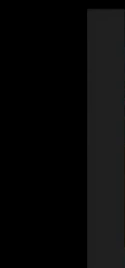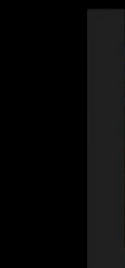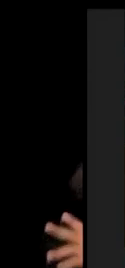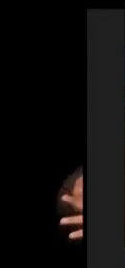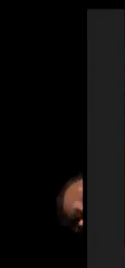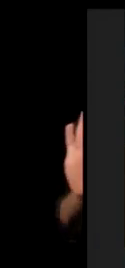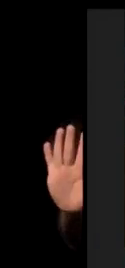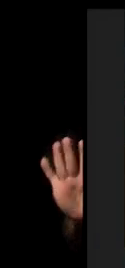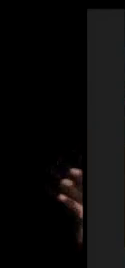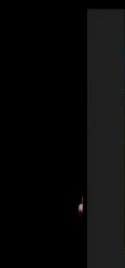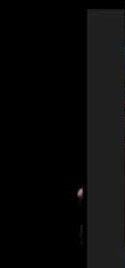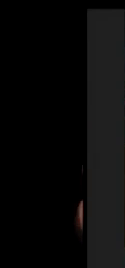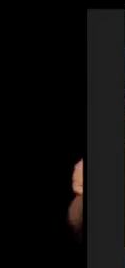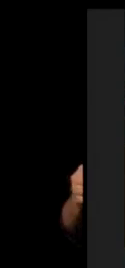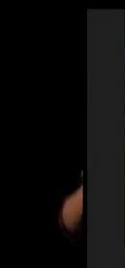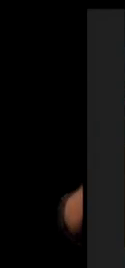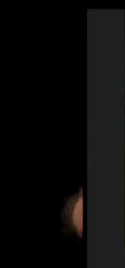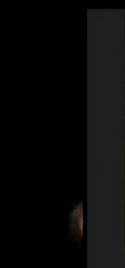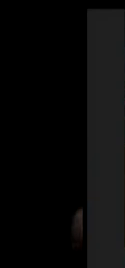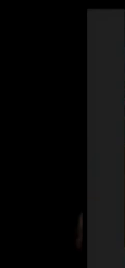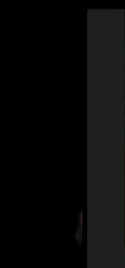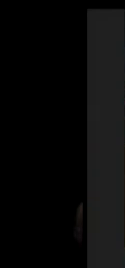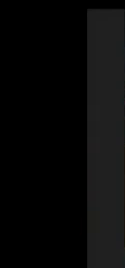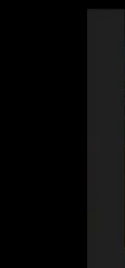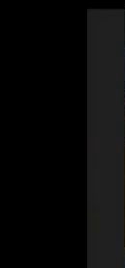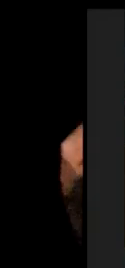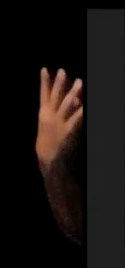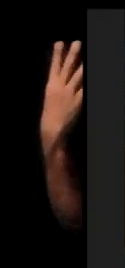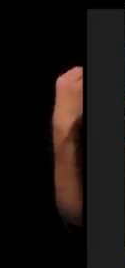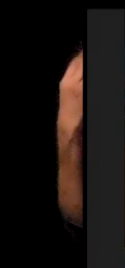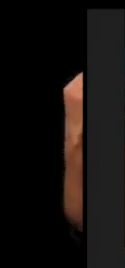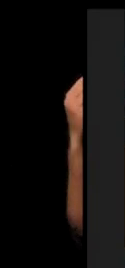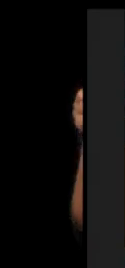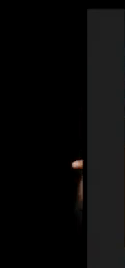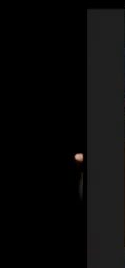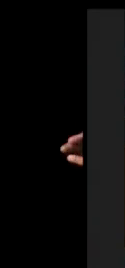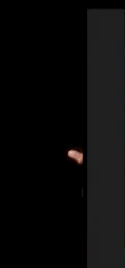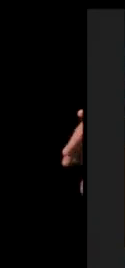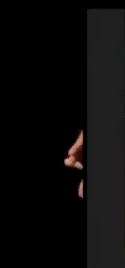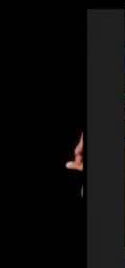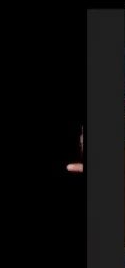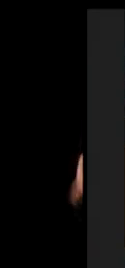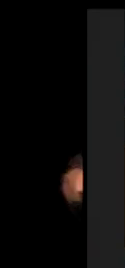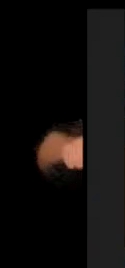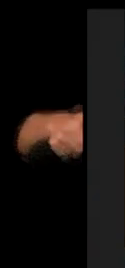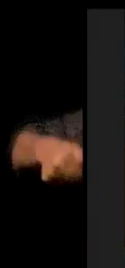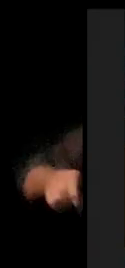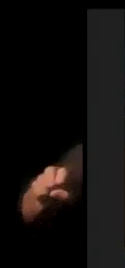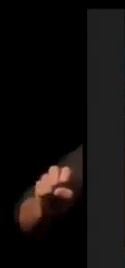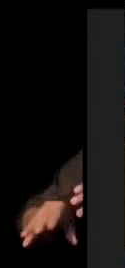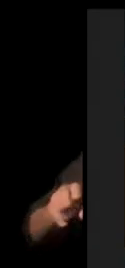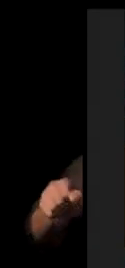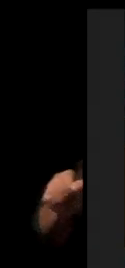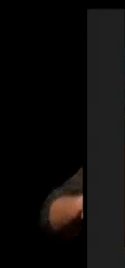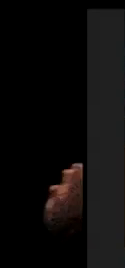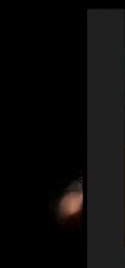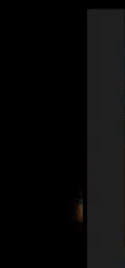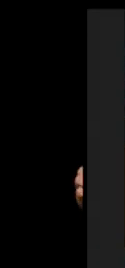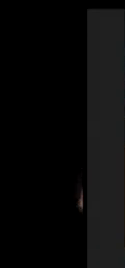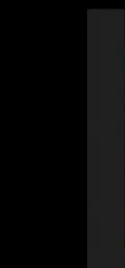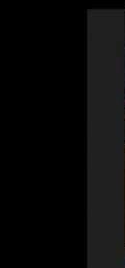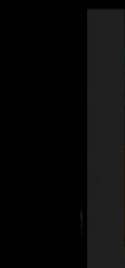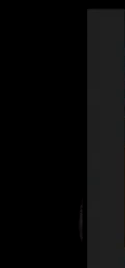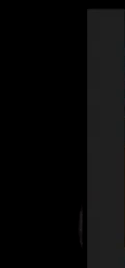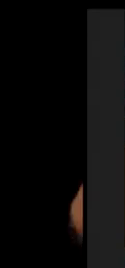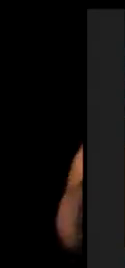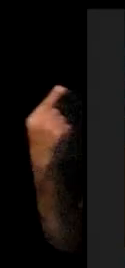pedindo que eles coloquem fotos e vídeos dessas apresentações né dessas atividades dessas ações educativas E aí a gente criou